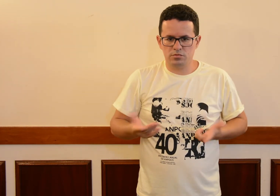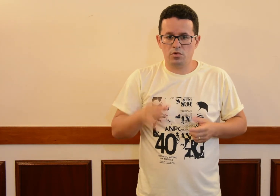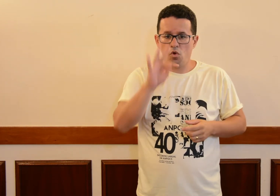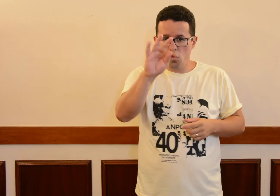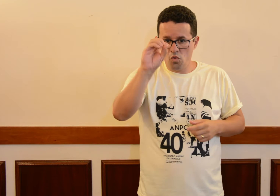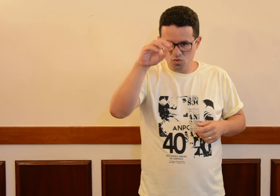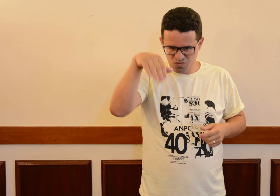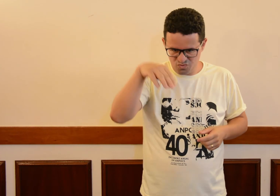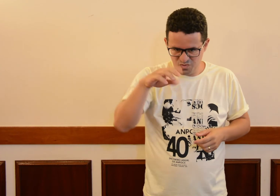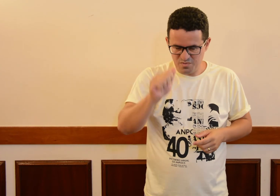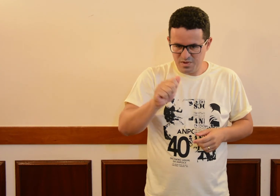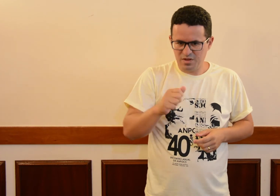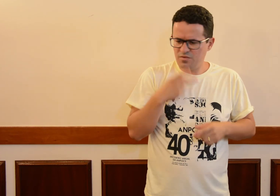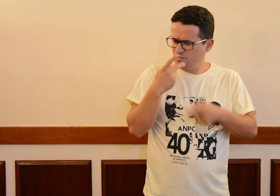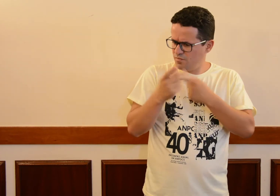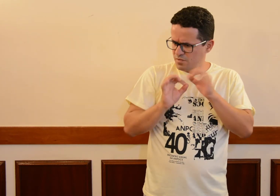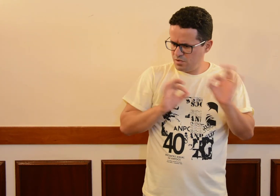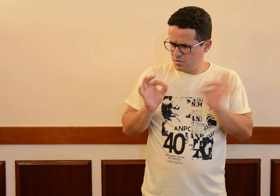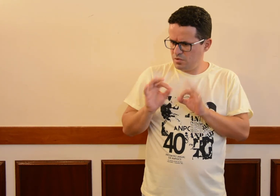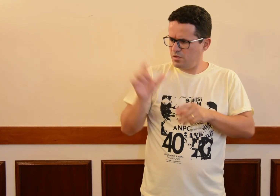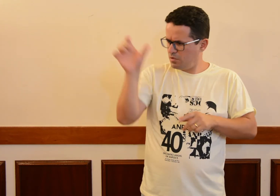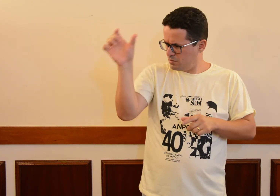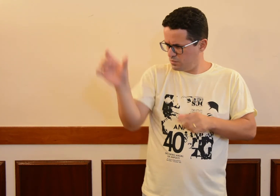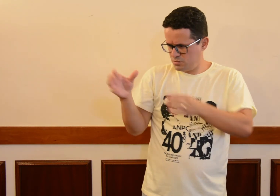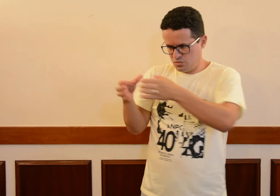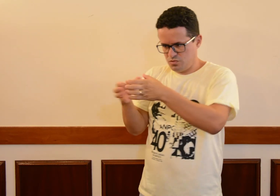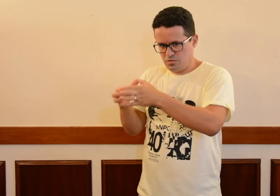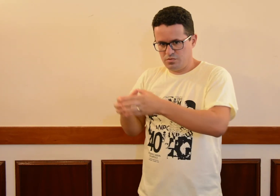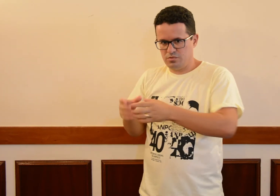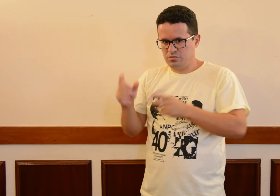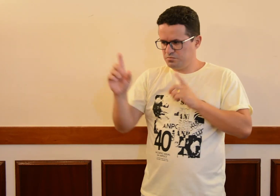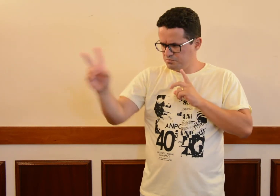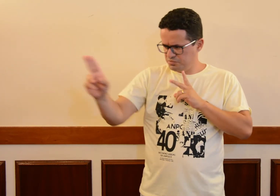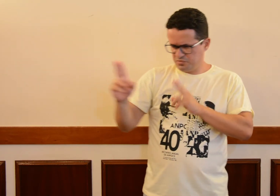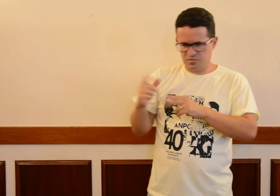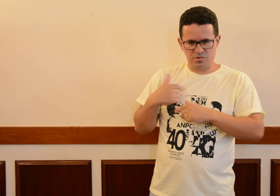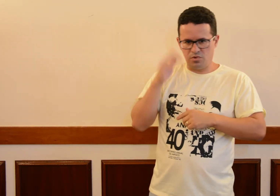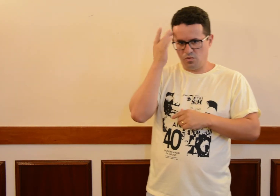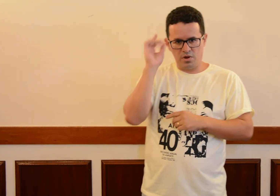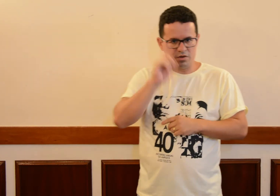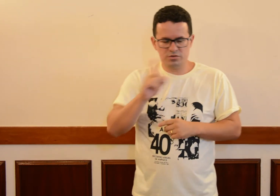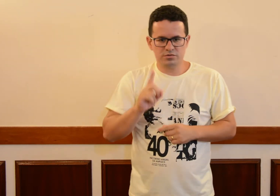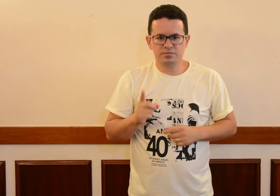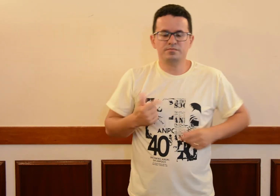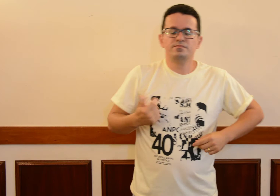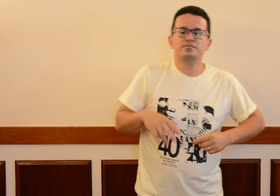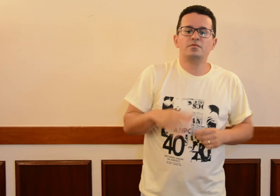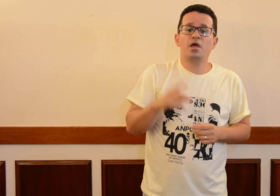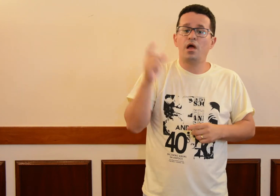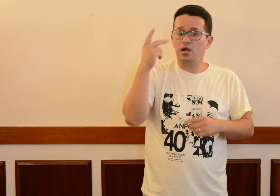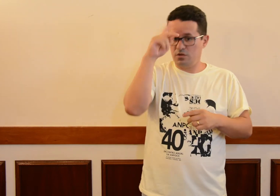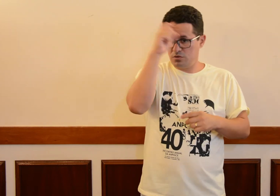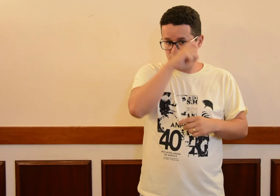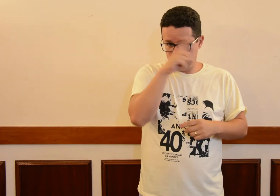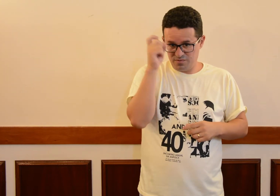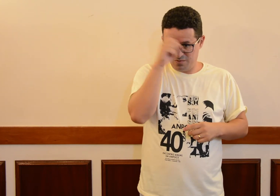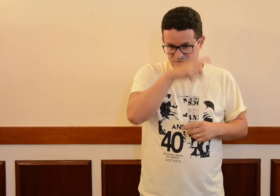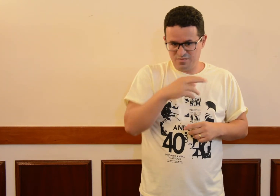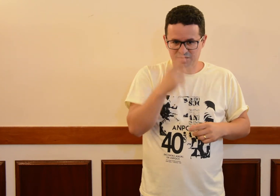e parece não se identificar com ela. É sua vivência no que diz ser sua dificuldade que informa sua compreensão de